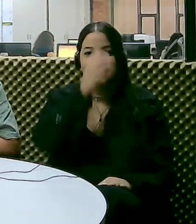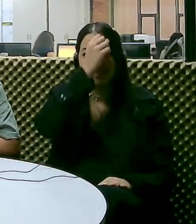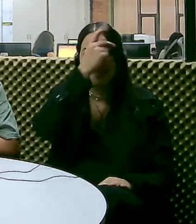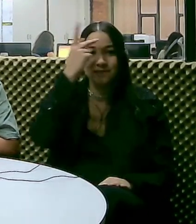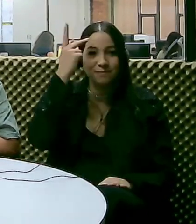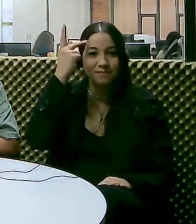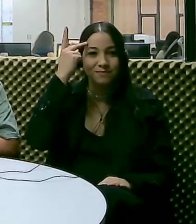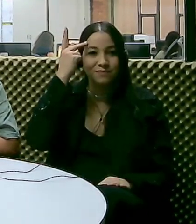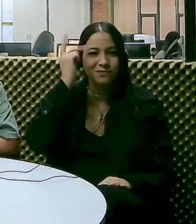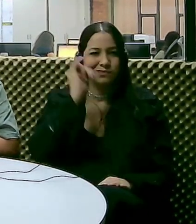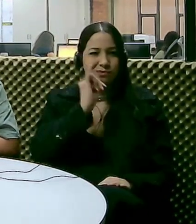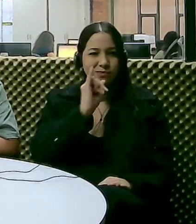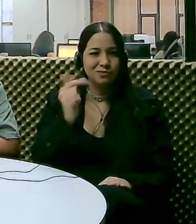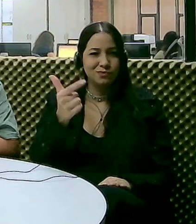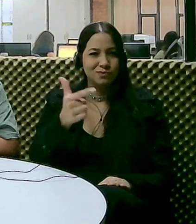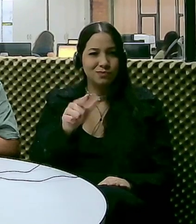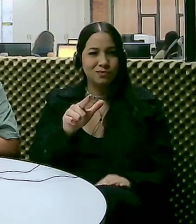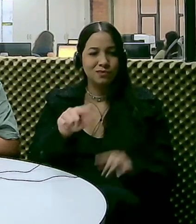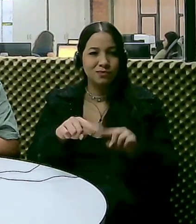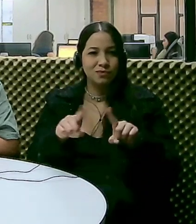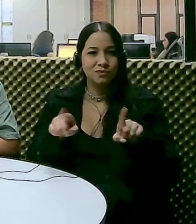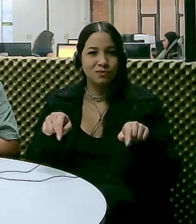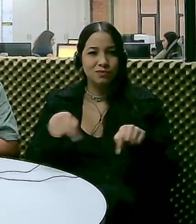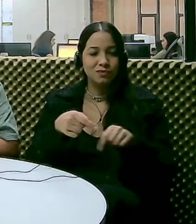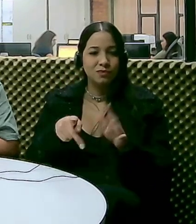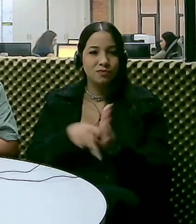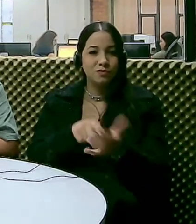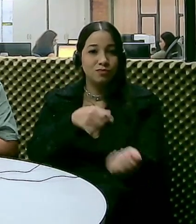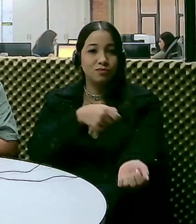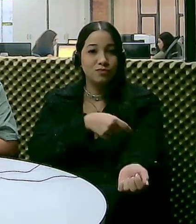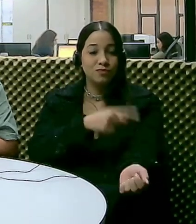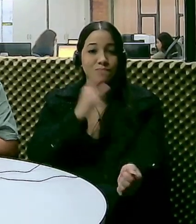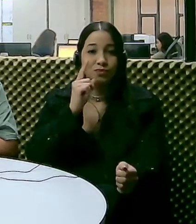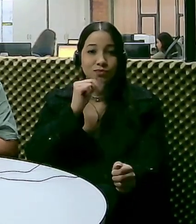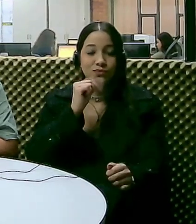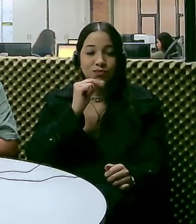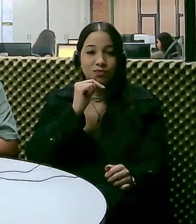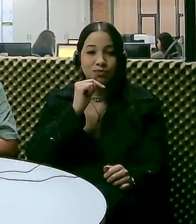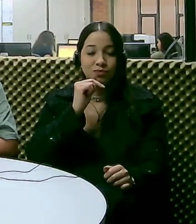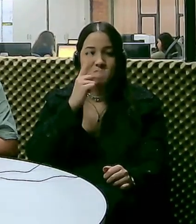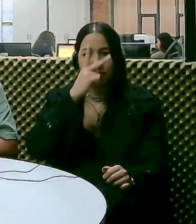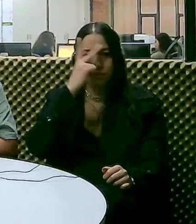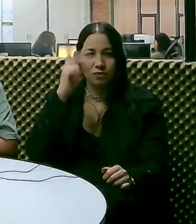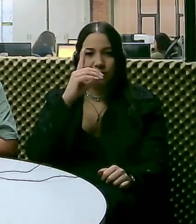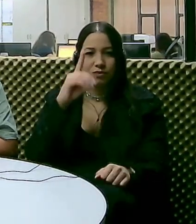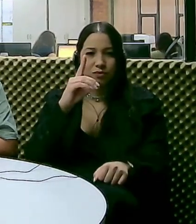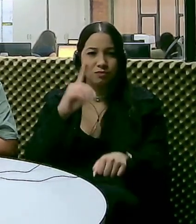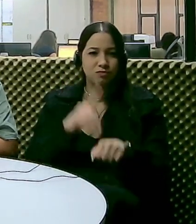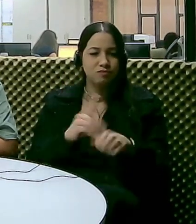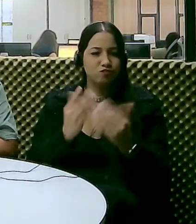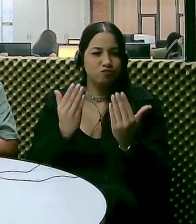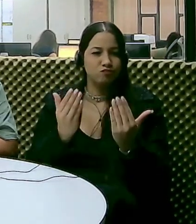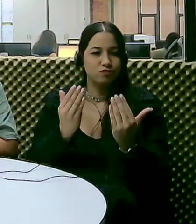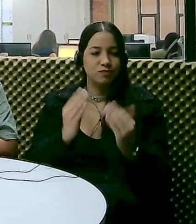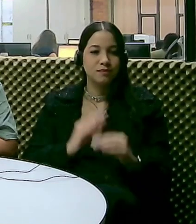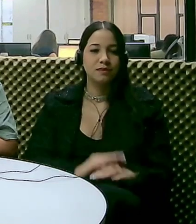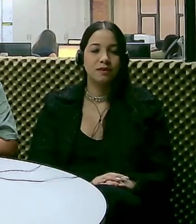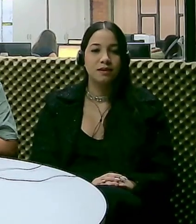Prefeitura reforça estoque em salas de tratação para pacientes com diagnóstico ou suspeita de dengue.